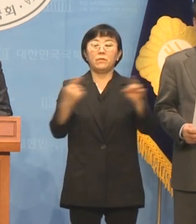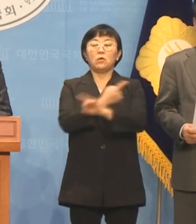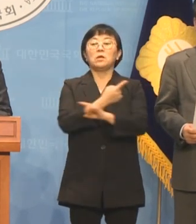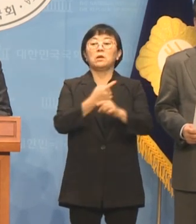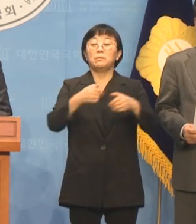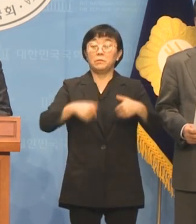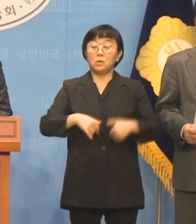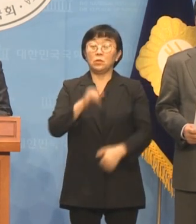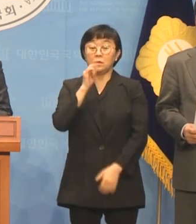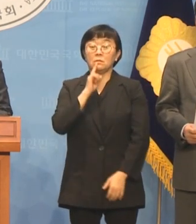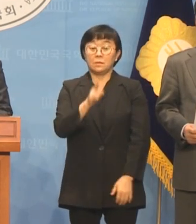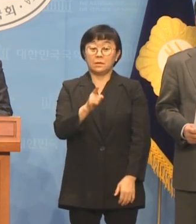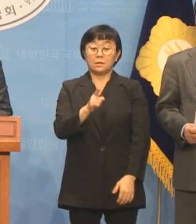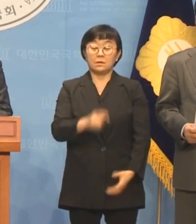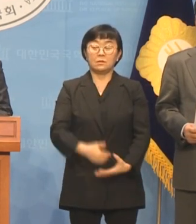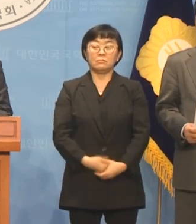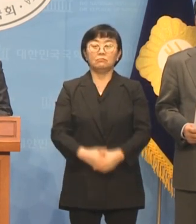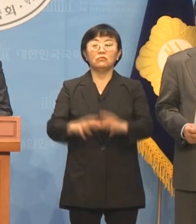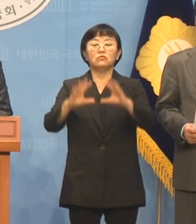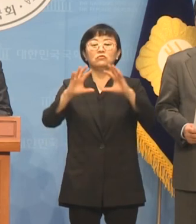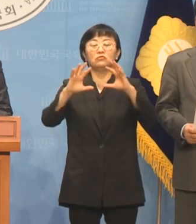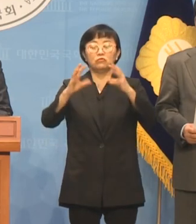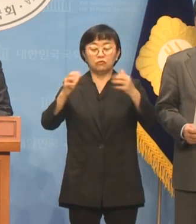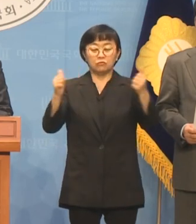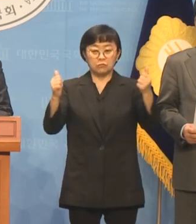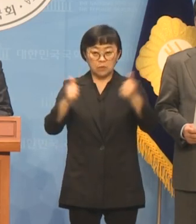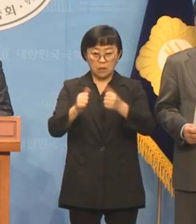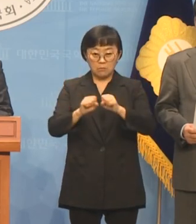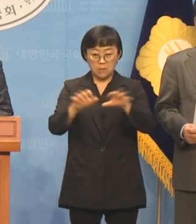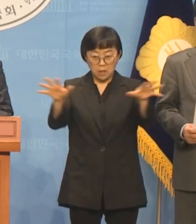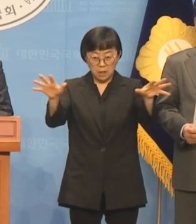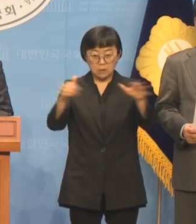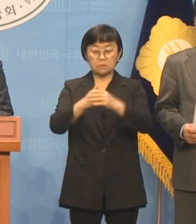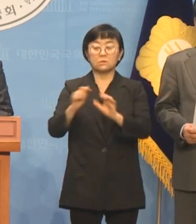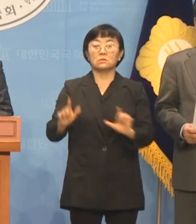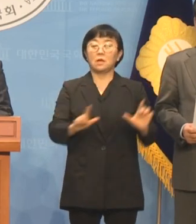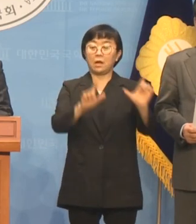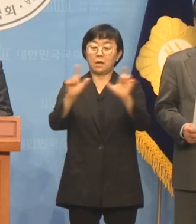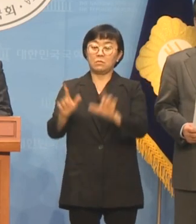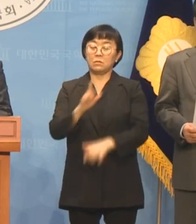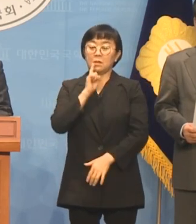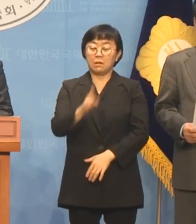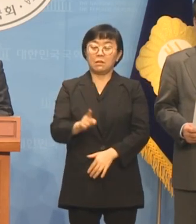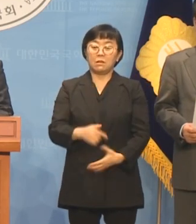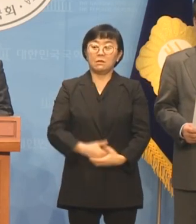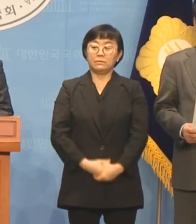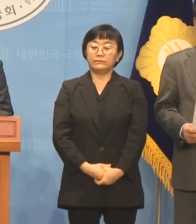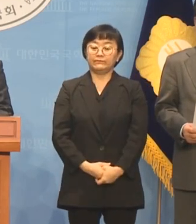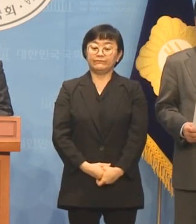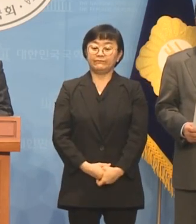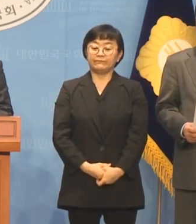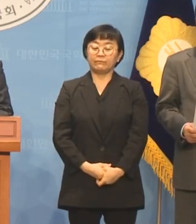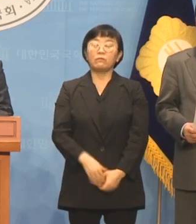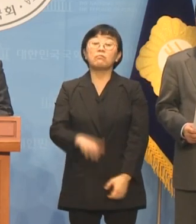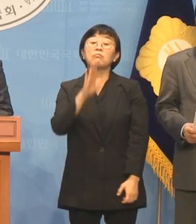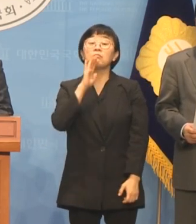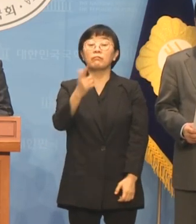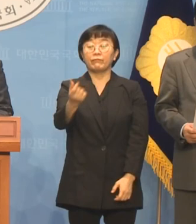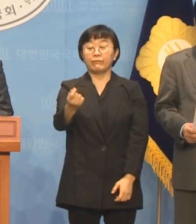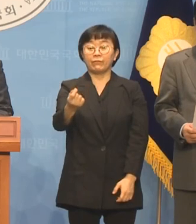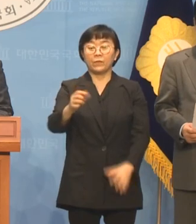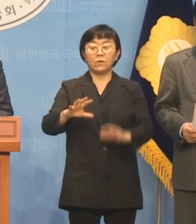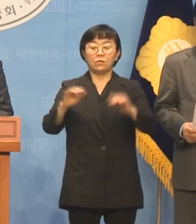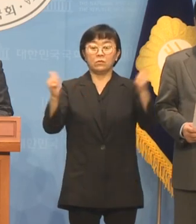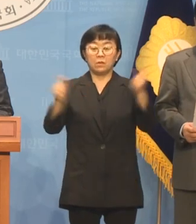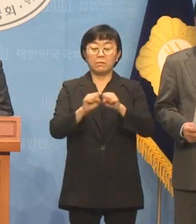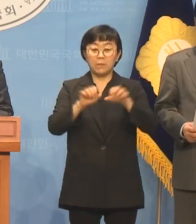필요하다고 말했습니다. 국회 파행은 일상이 되어버렸다고 했습니다. 맞습니다.